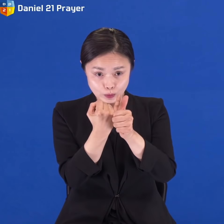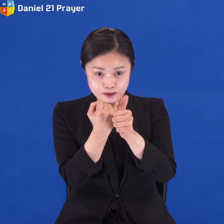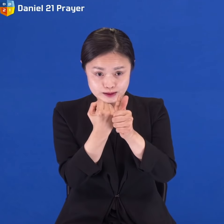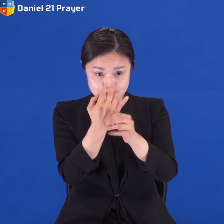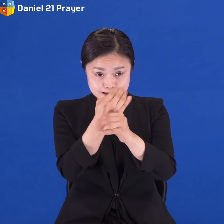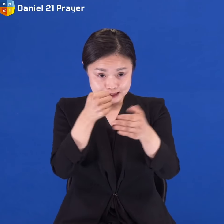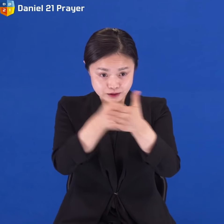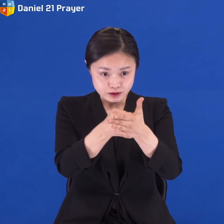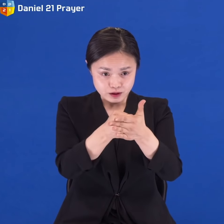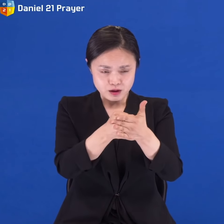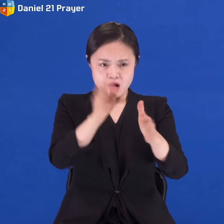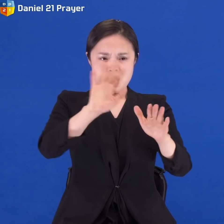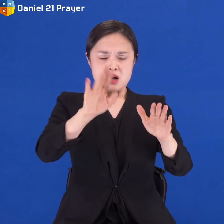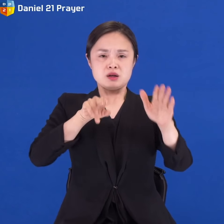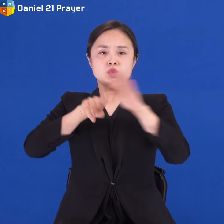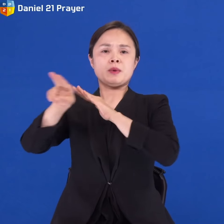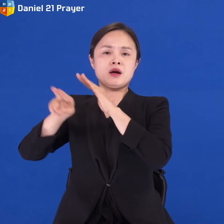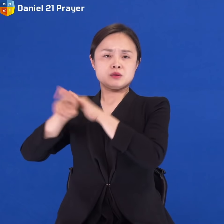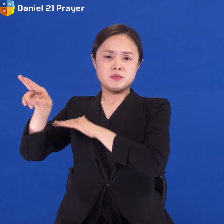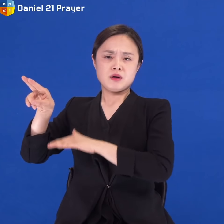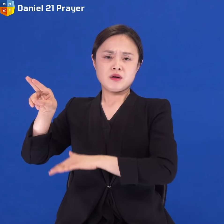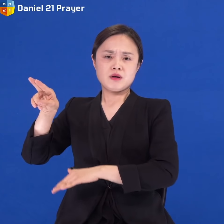저희 집에 인사를 온